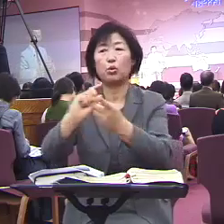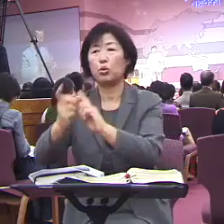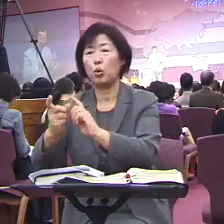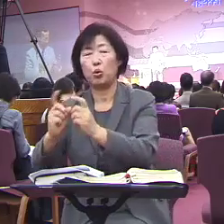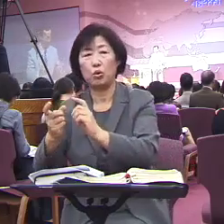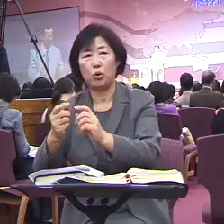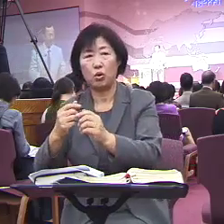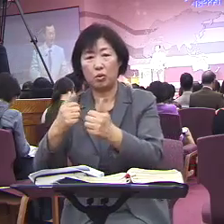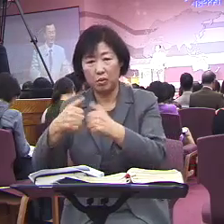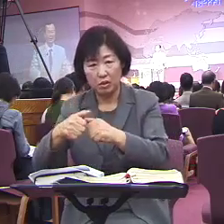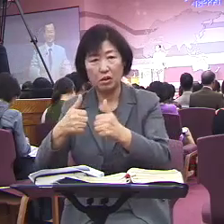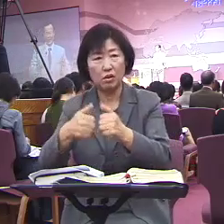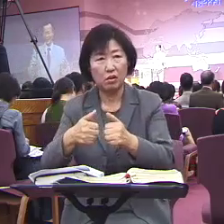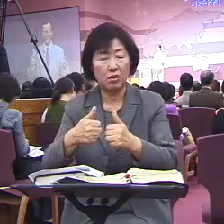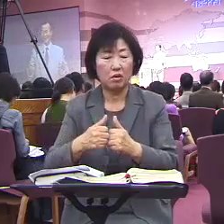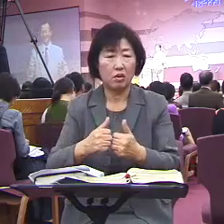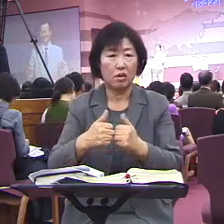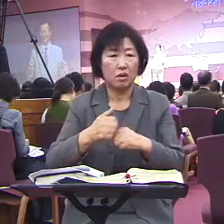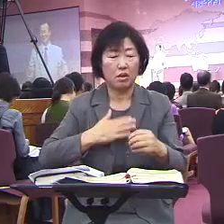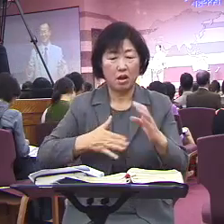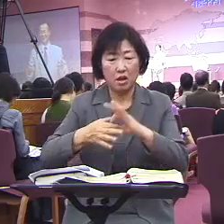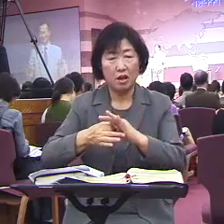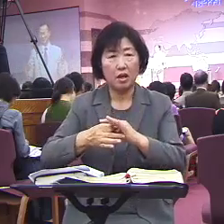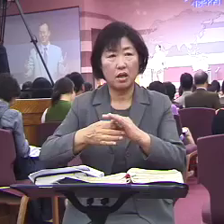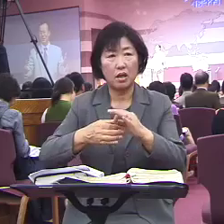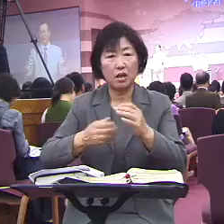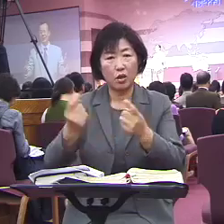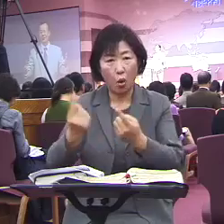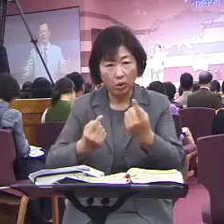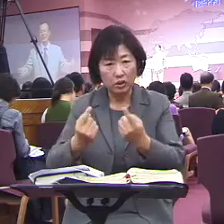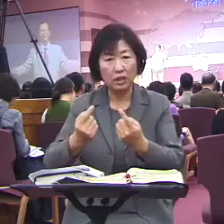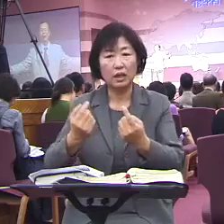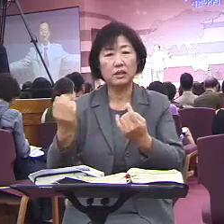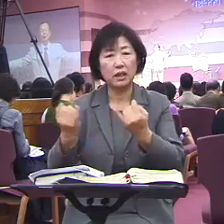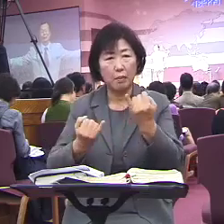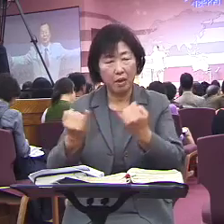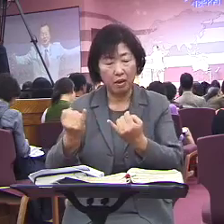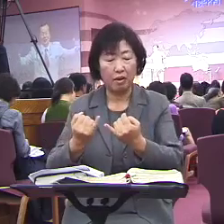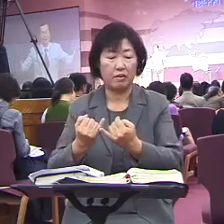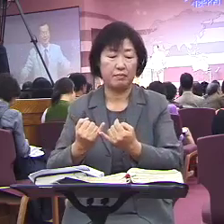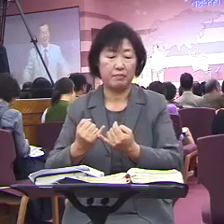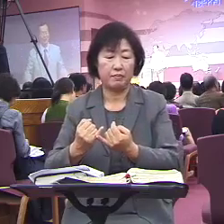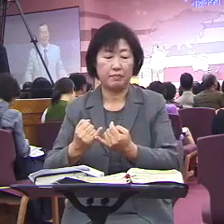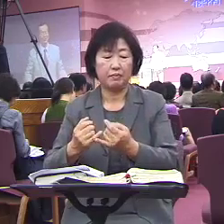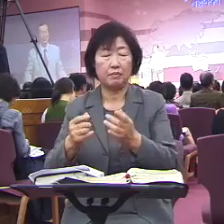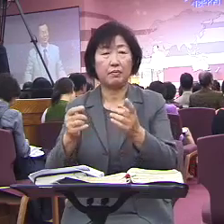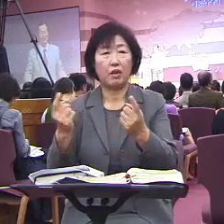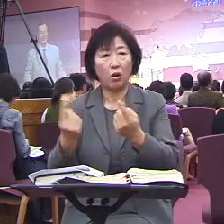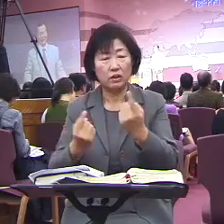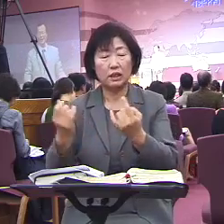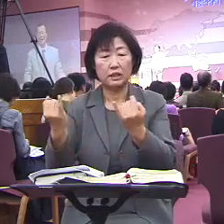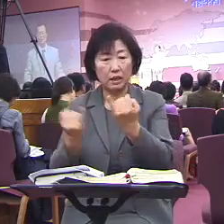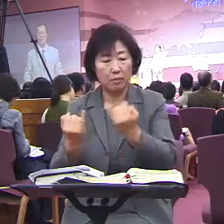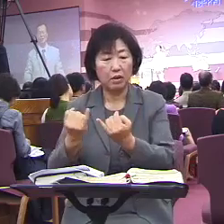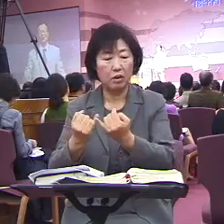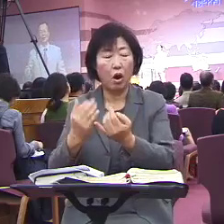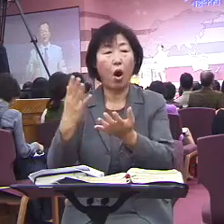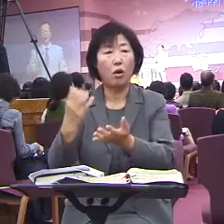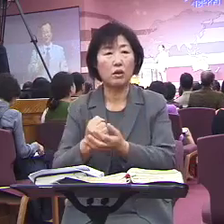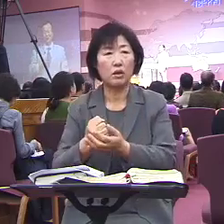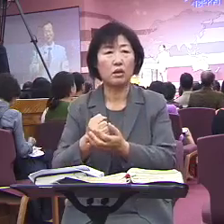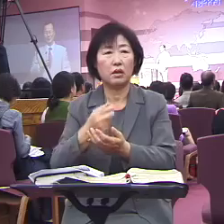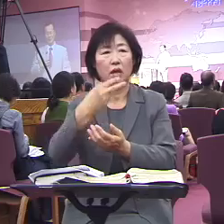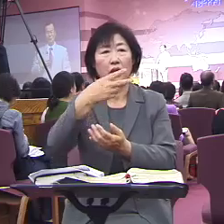하잖아요. 나의 형제님, 나의 자매님. 믿음 생활을 할 때 이 모든 형제 자매를 얻는